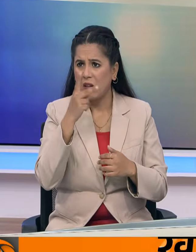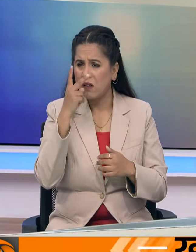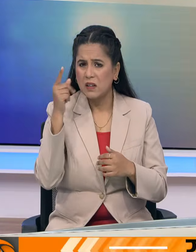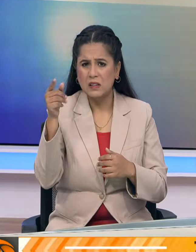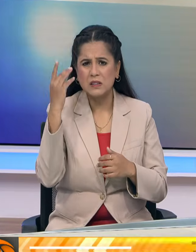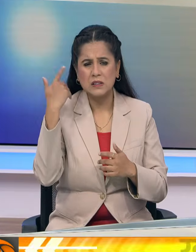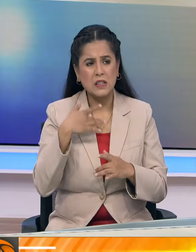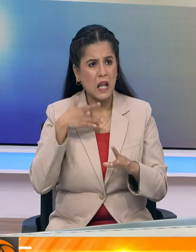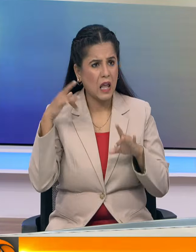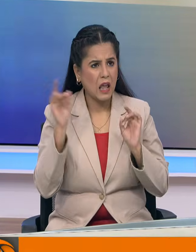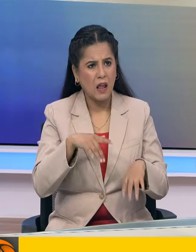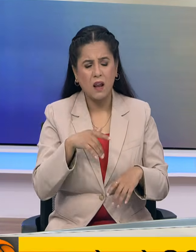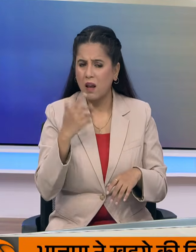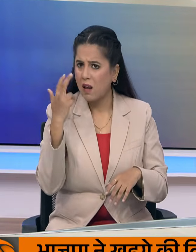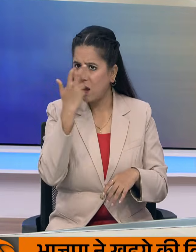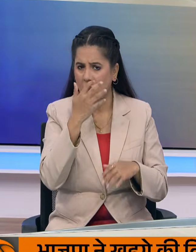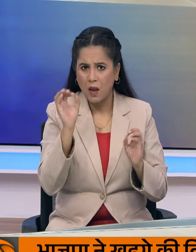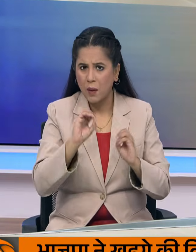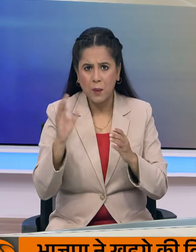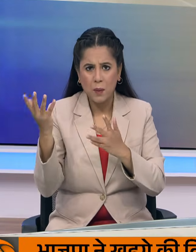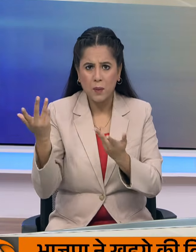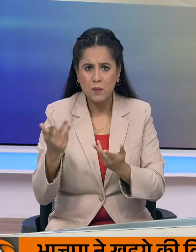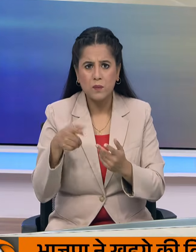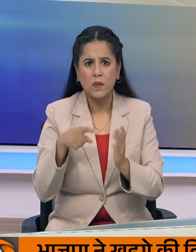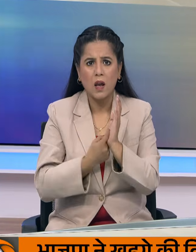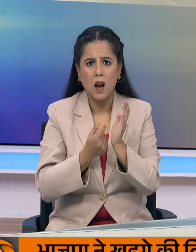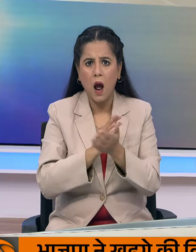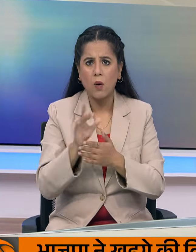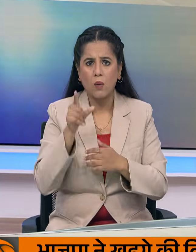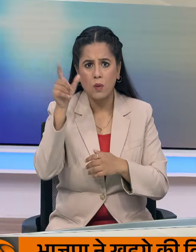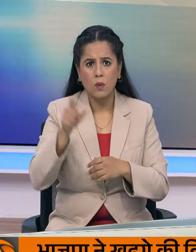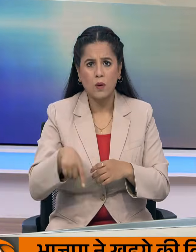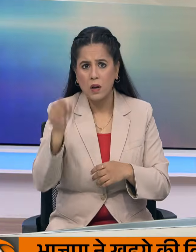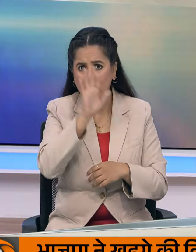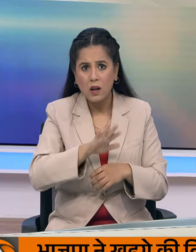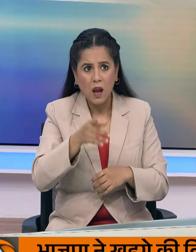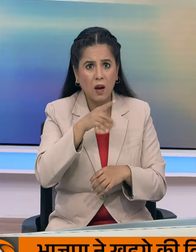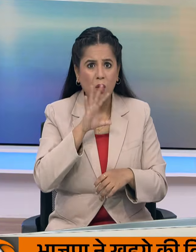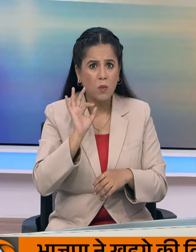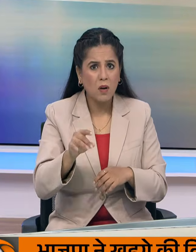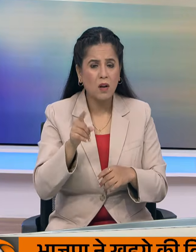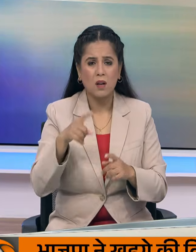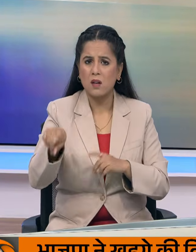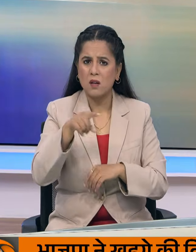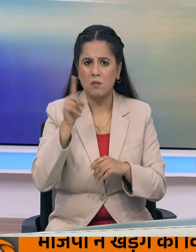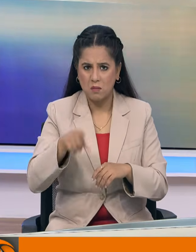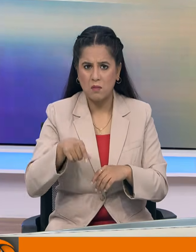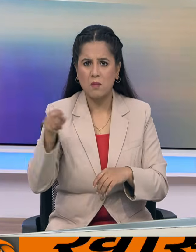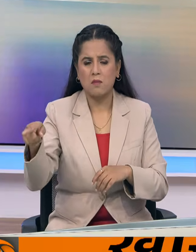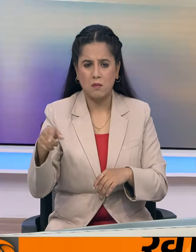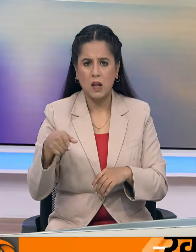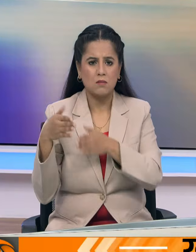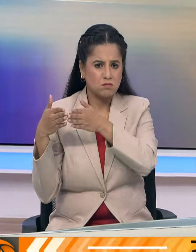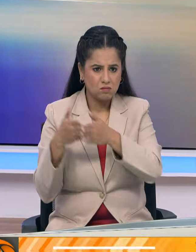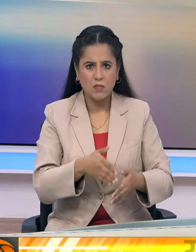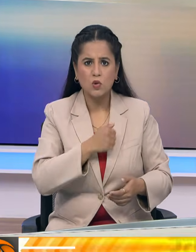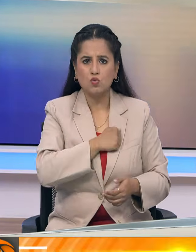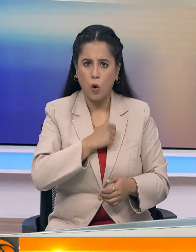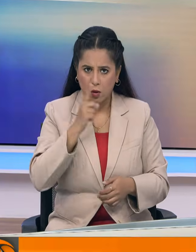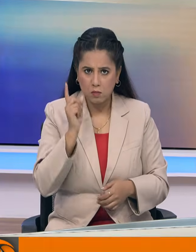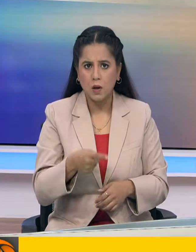कर दिया है। राहुल गांधी को भारत के जनादेश पर किए गए इस शर्मनाक हमले के लिए माफी मांगनी चाहिए।